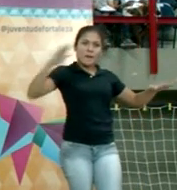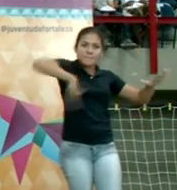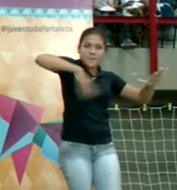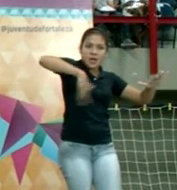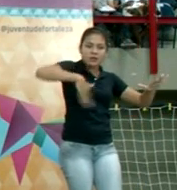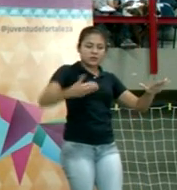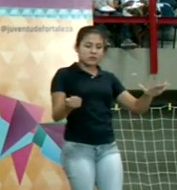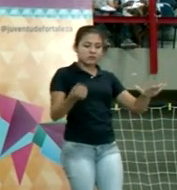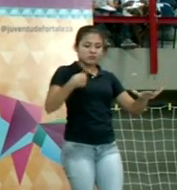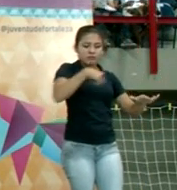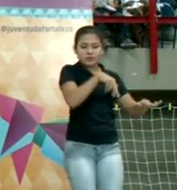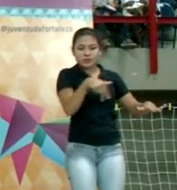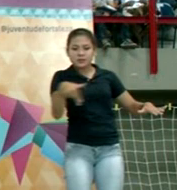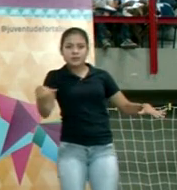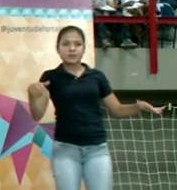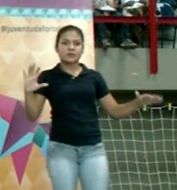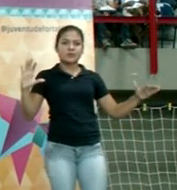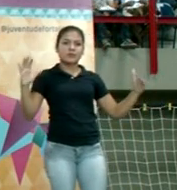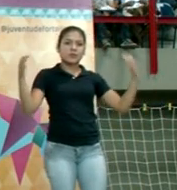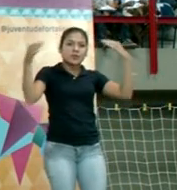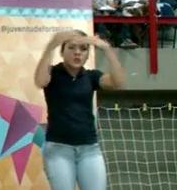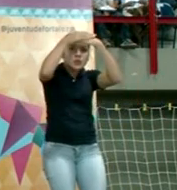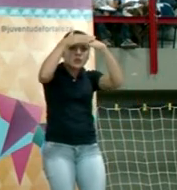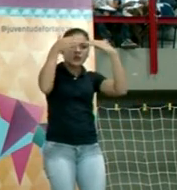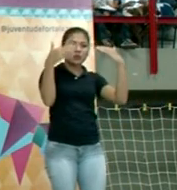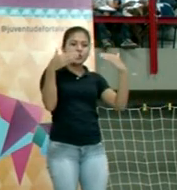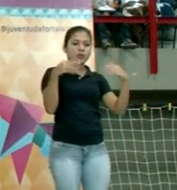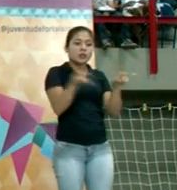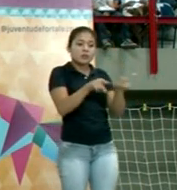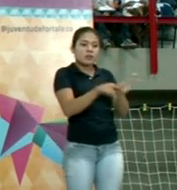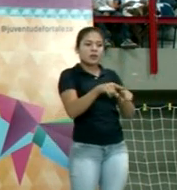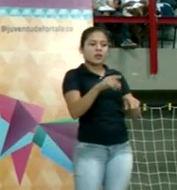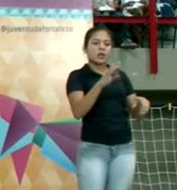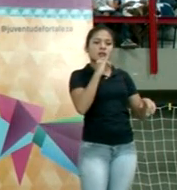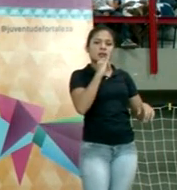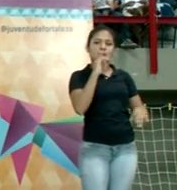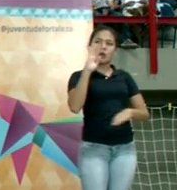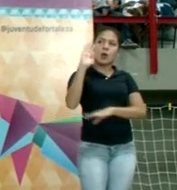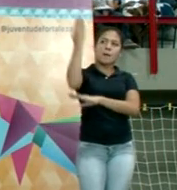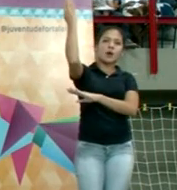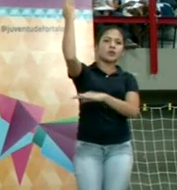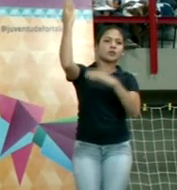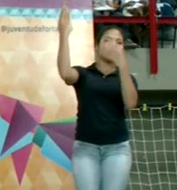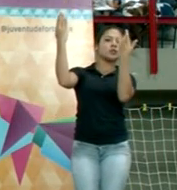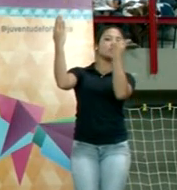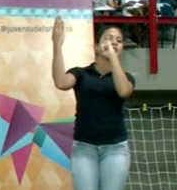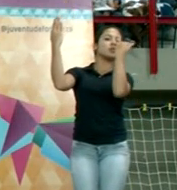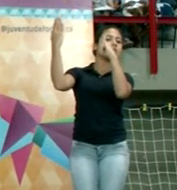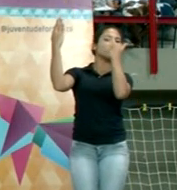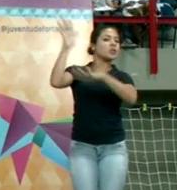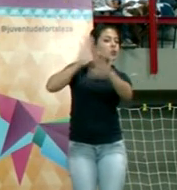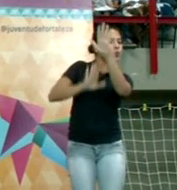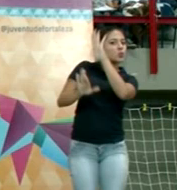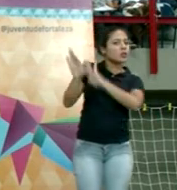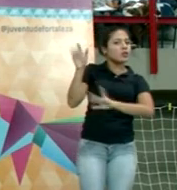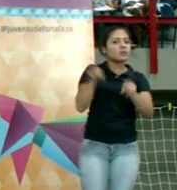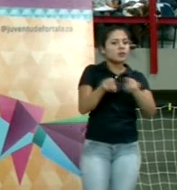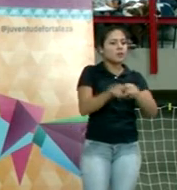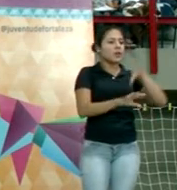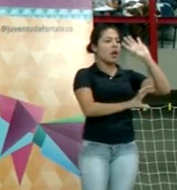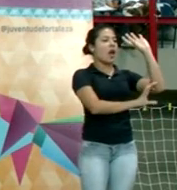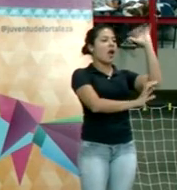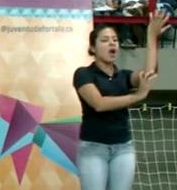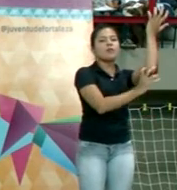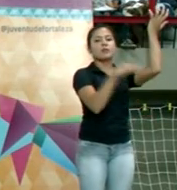você sai. Você não fica embaixo de árvore, você não fica perto de poste. A estatística mostra que morre o maior número de pessoas